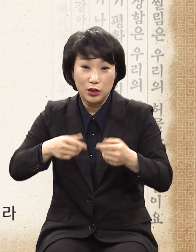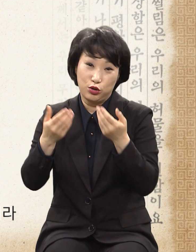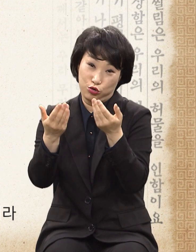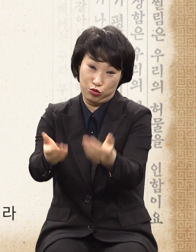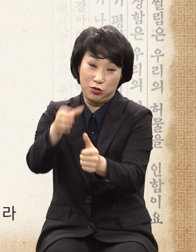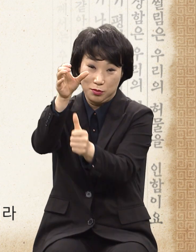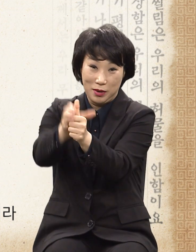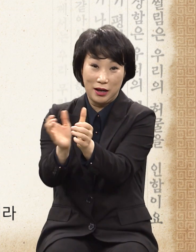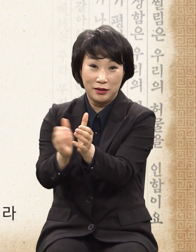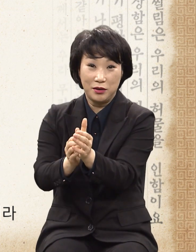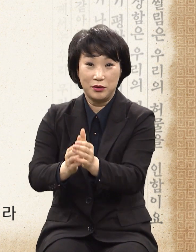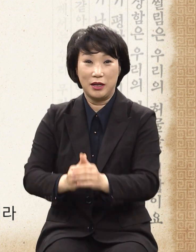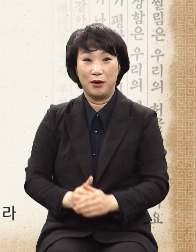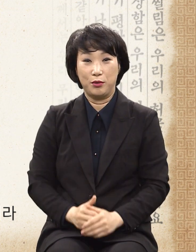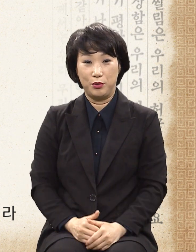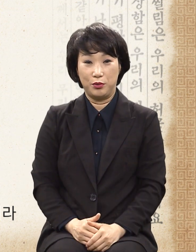치게